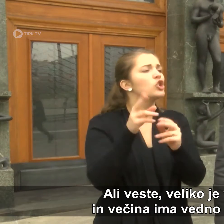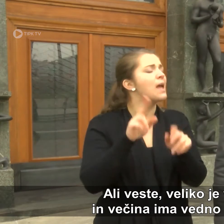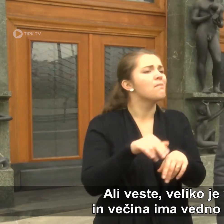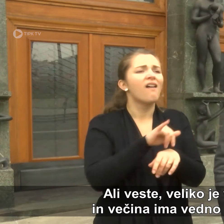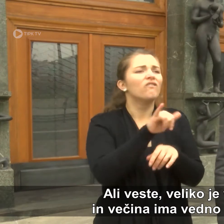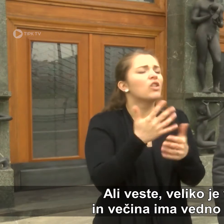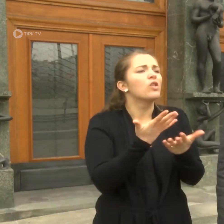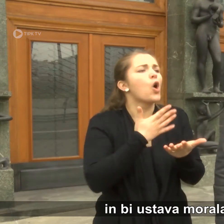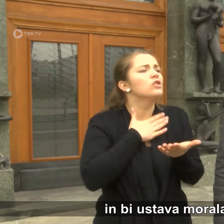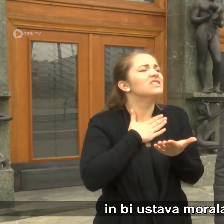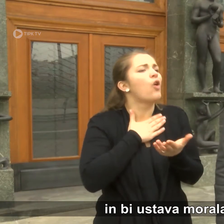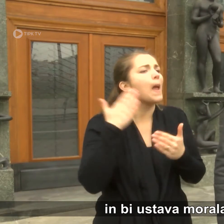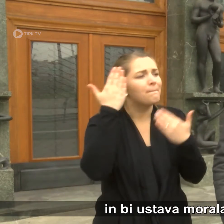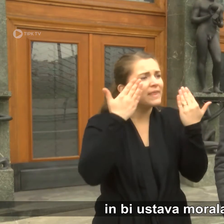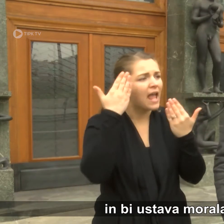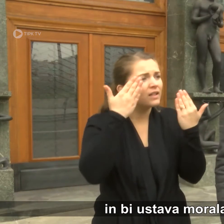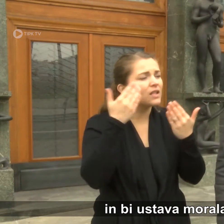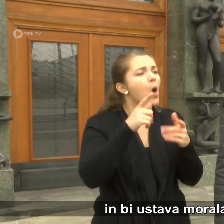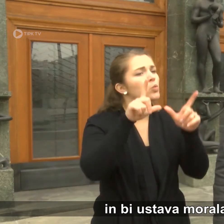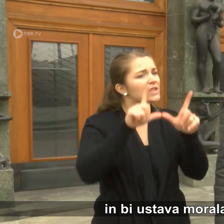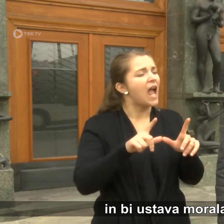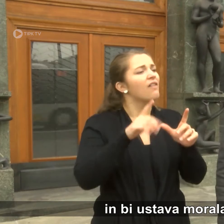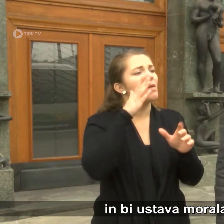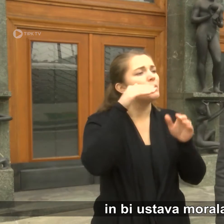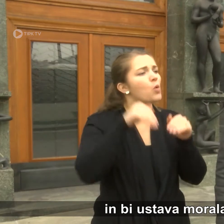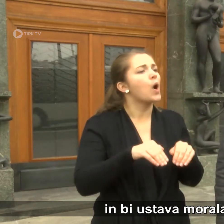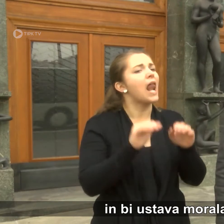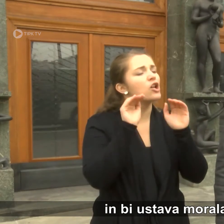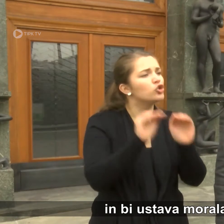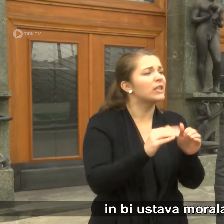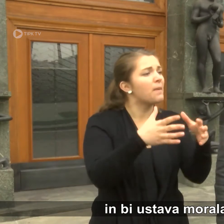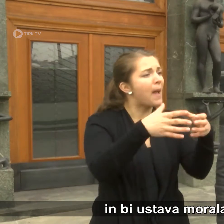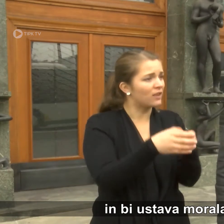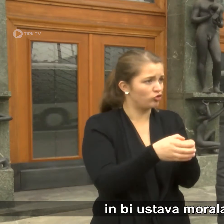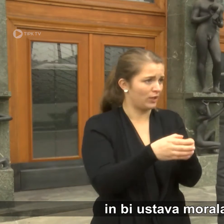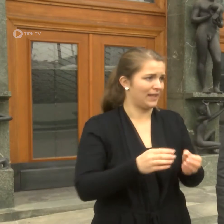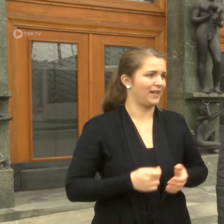vedno neko svoje mnenje in bi ustava morala ščititi manjšine.